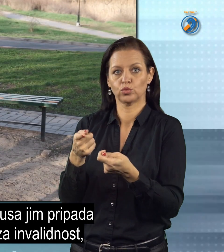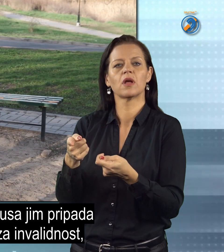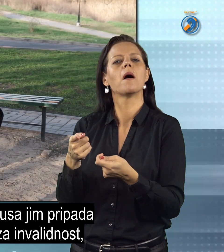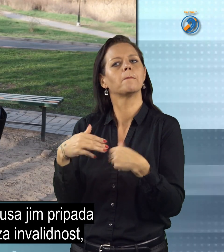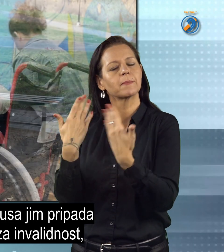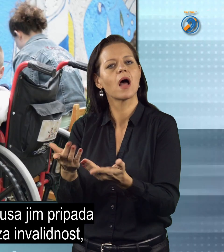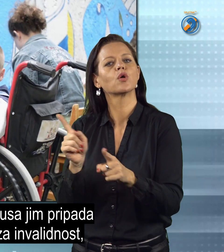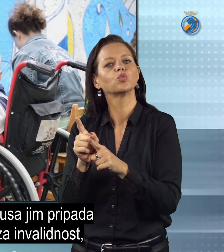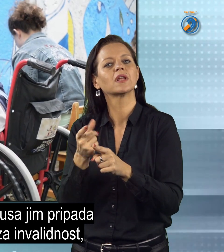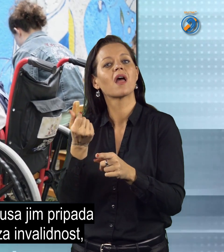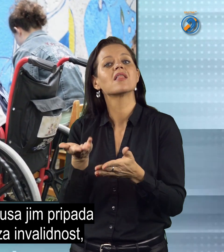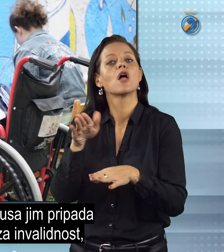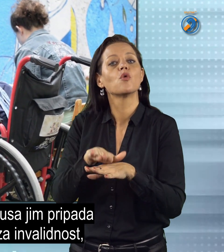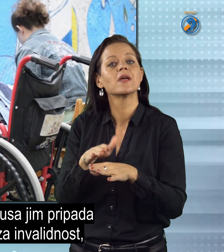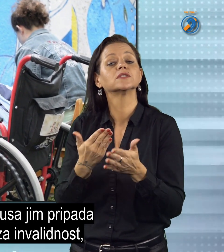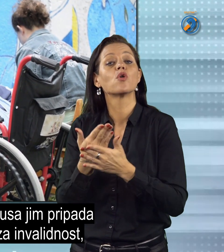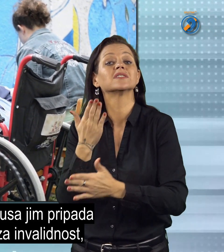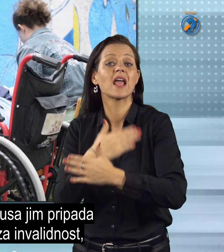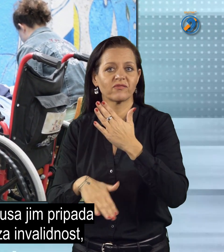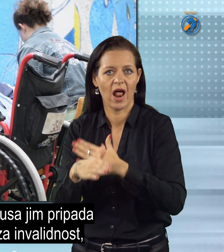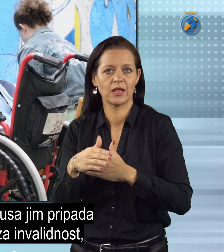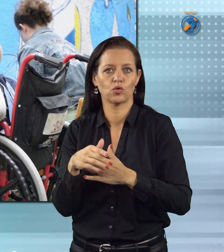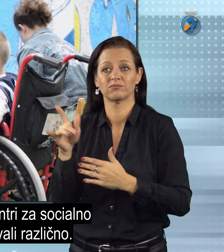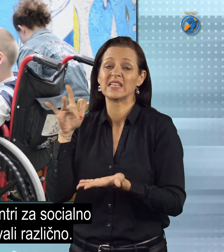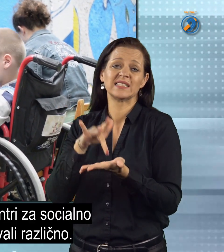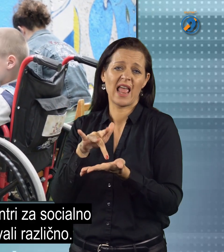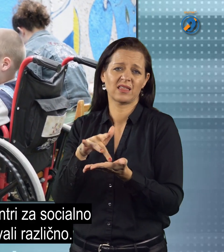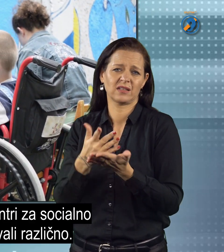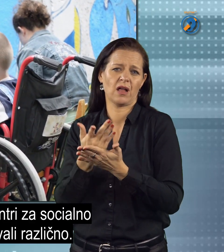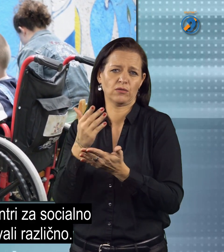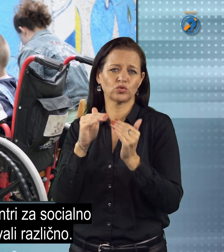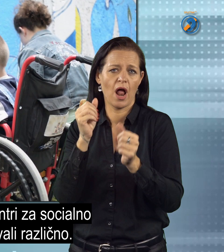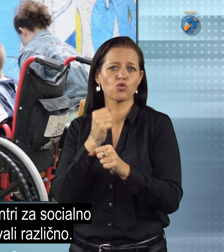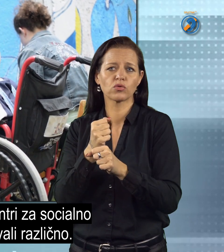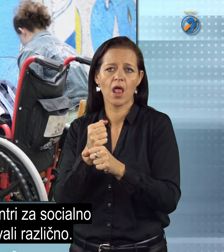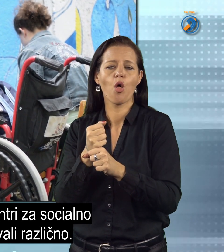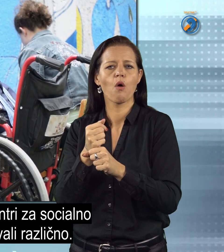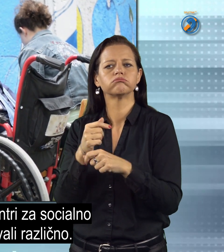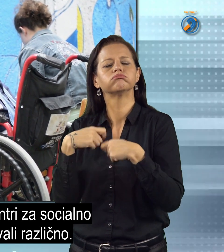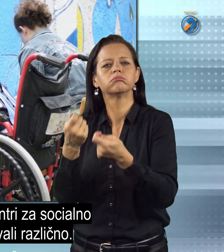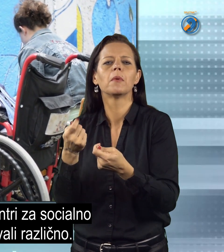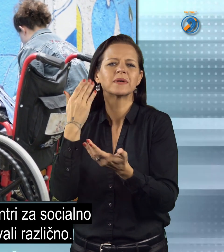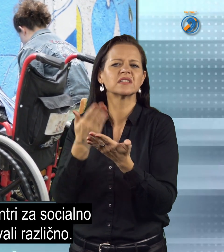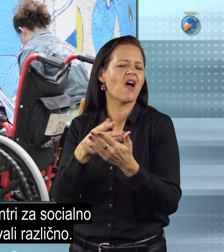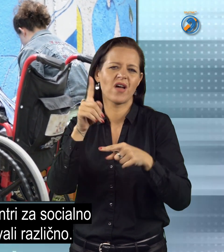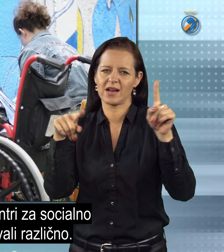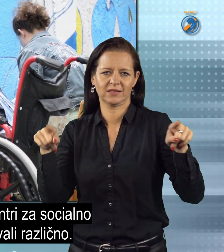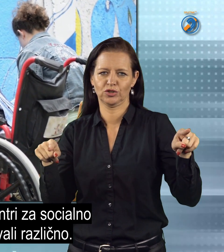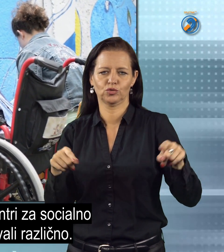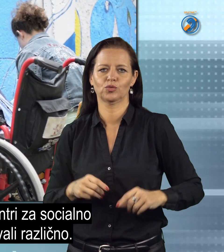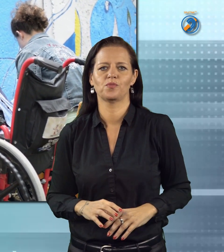Na podlagi statusa jim pripada nadomestilo za invalidnost, ki pa so ga centri za socialno delo priznavali različno.